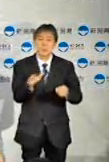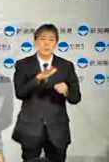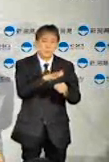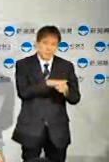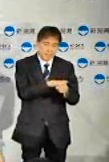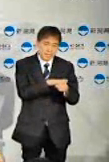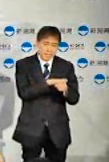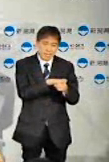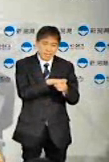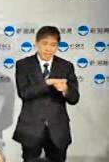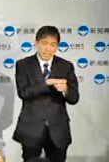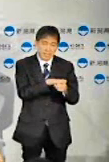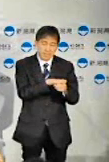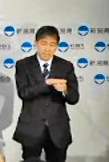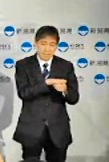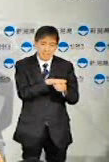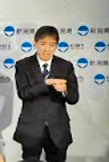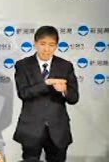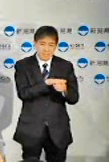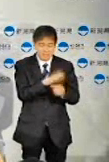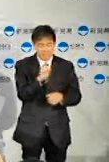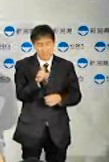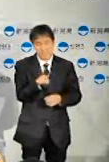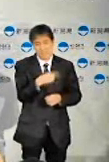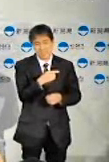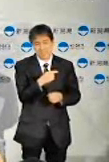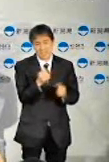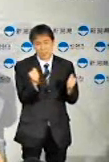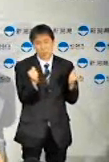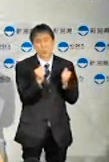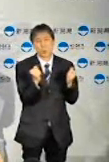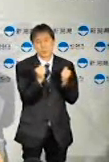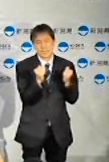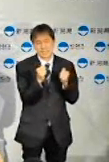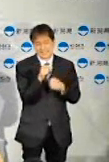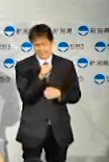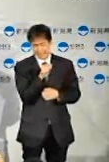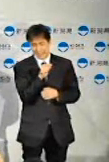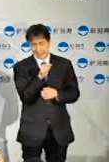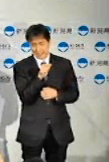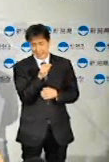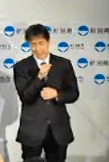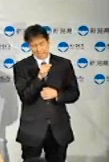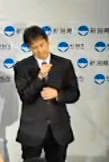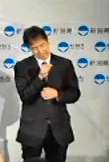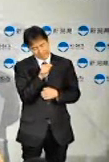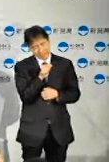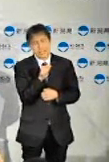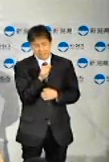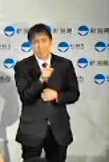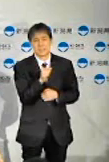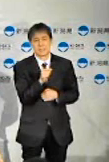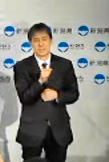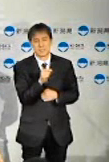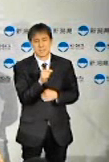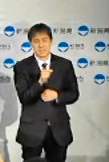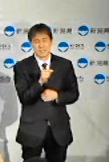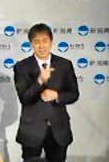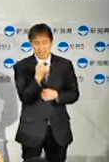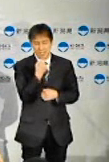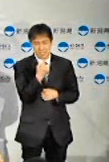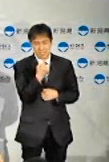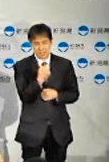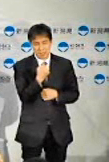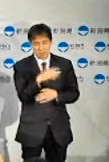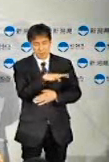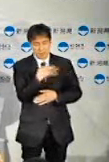て、自然の脅威というのか、 まあ、そういうものに我々はさらされて